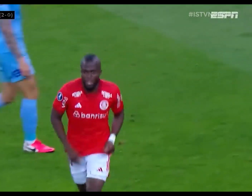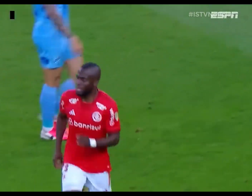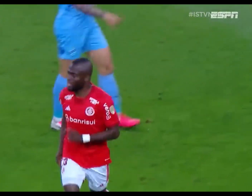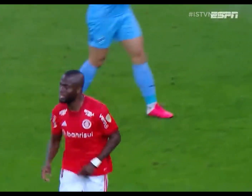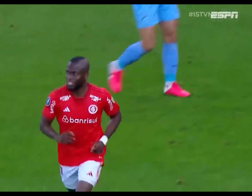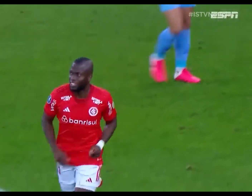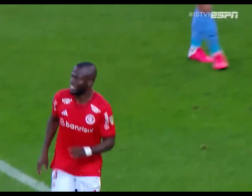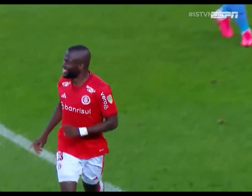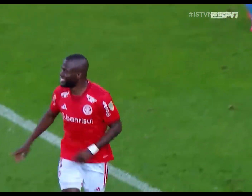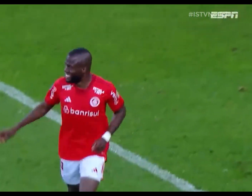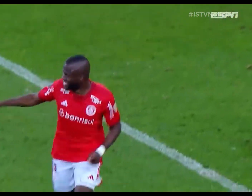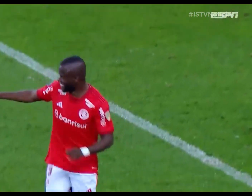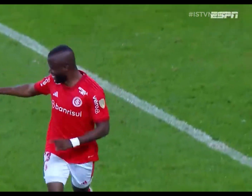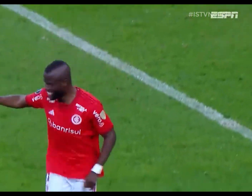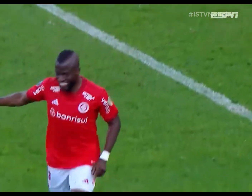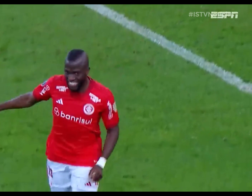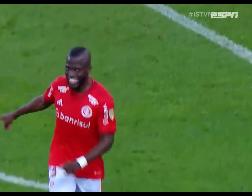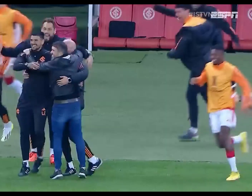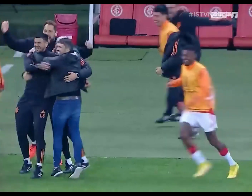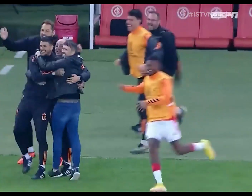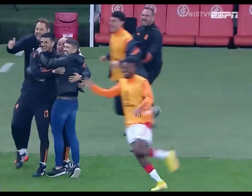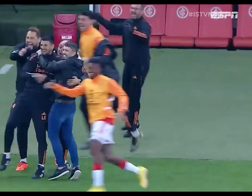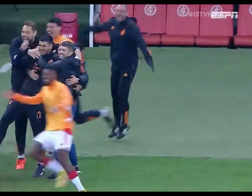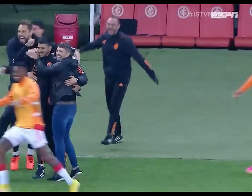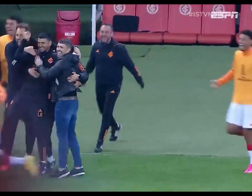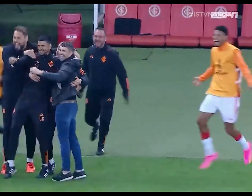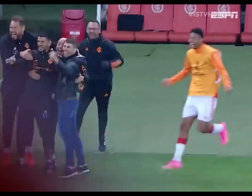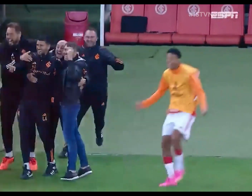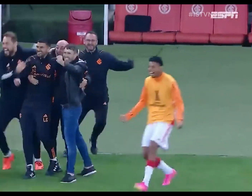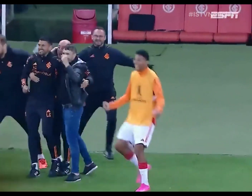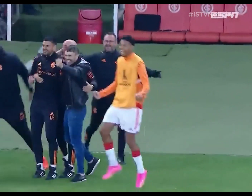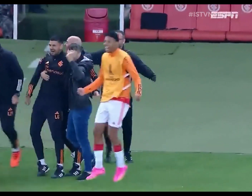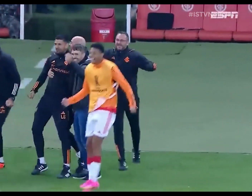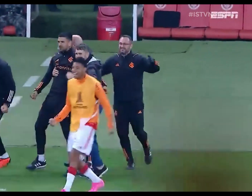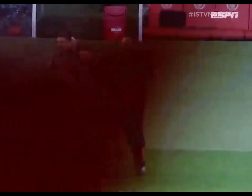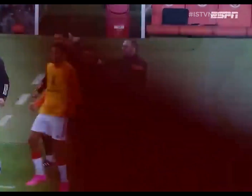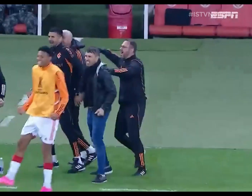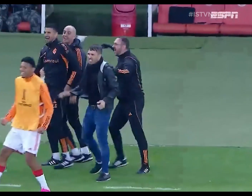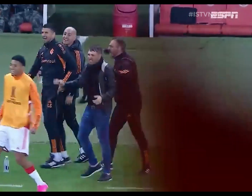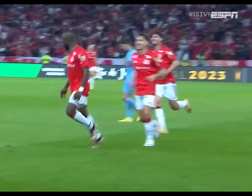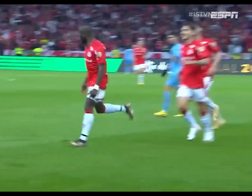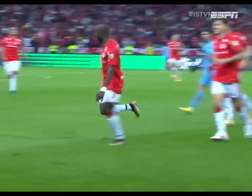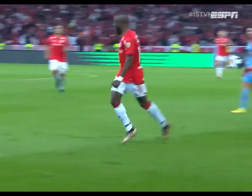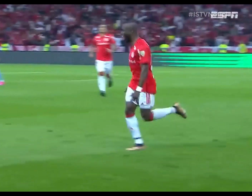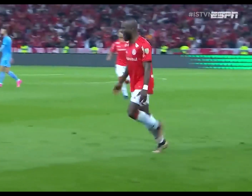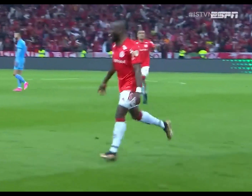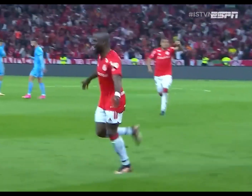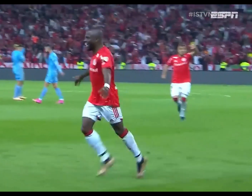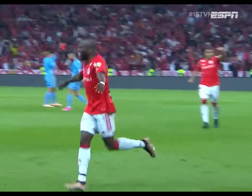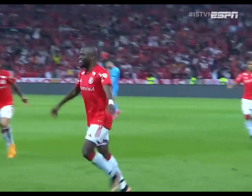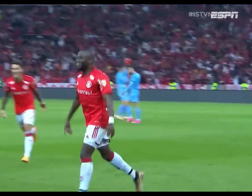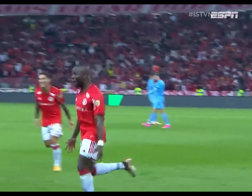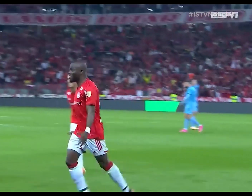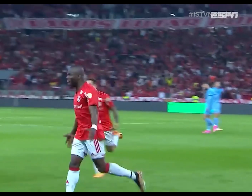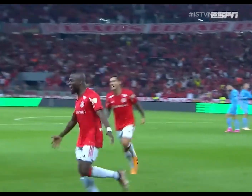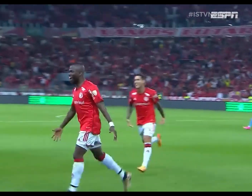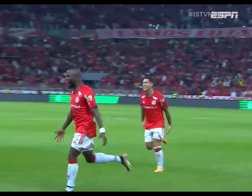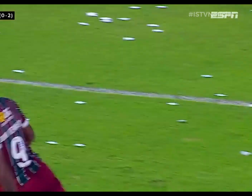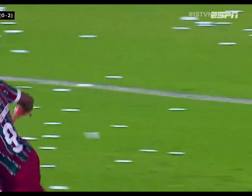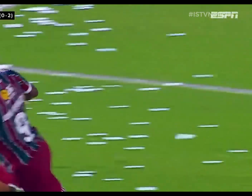Valencia, o paredão uruguaio Rocher e o comando do argentino Eduardo Cudê no banco de reservas são as maiores armas dos gaúchos. O